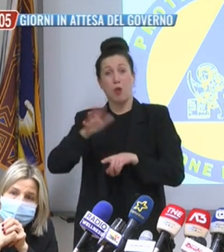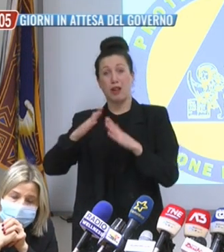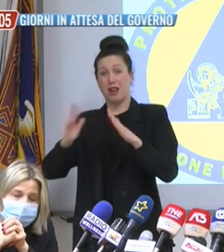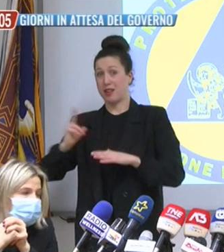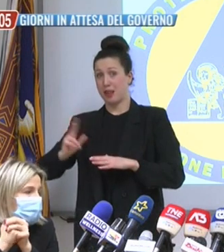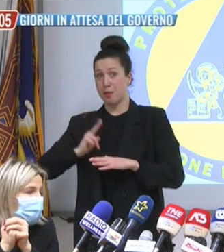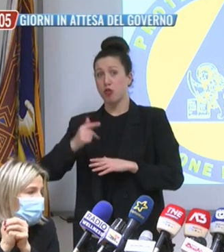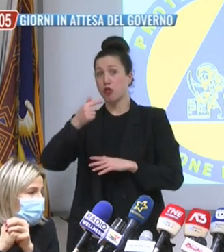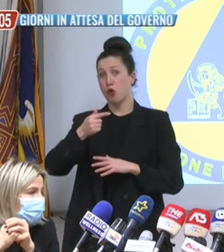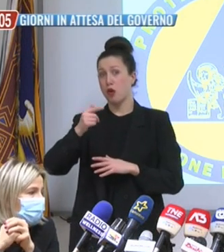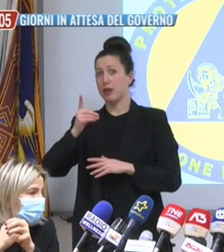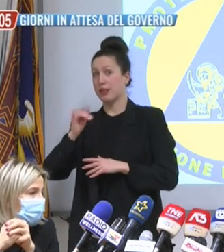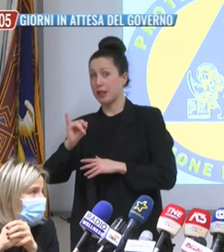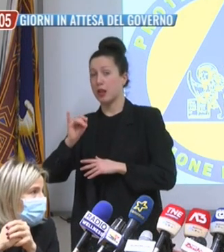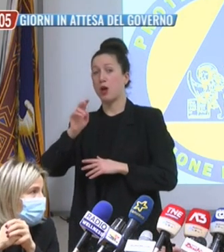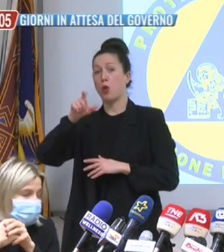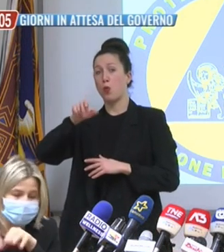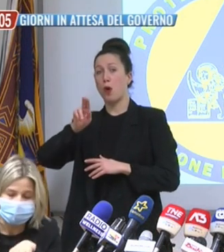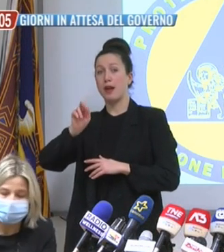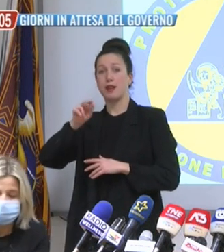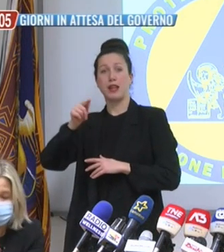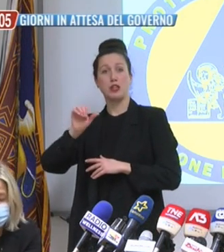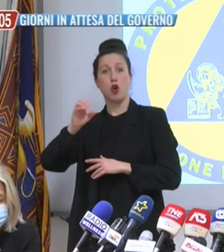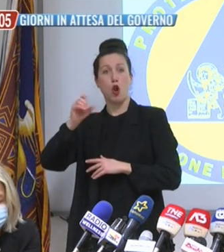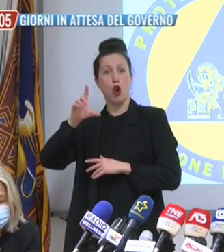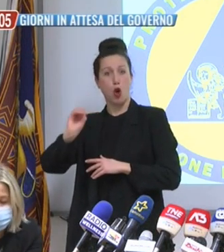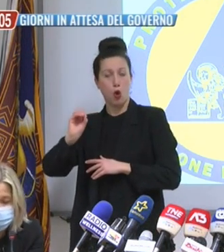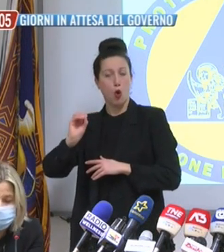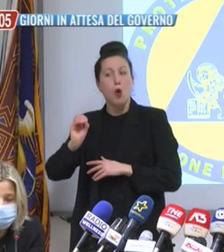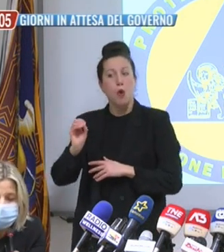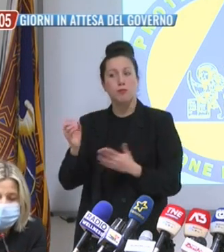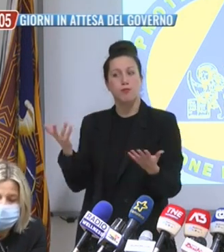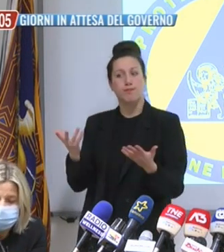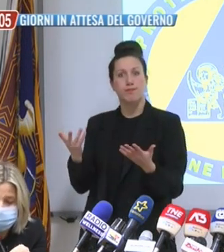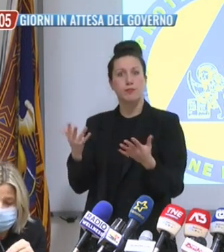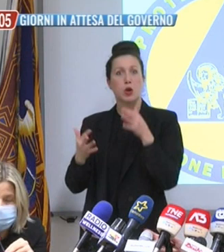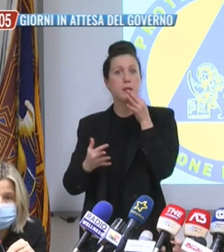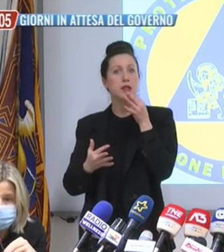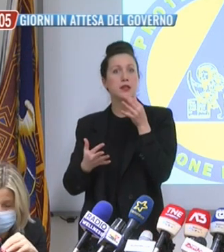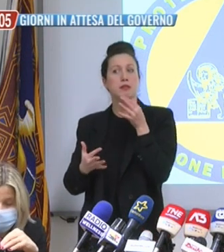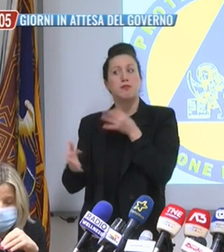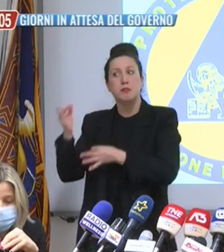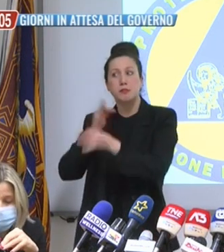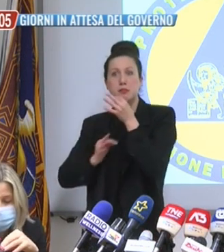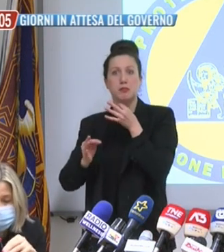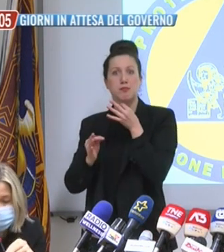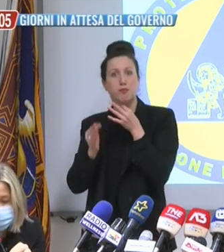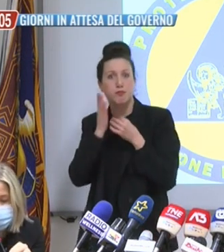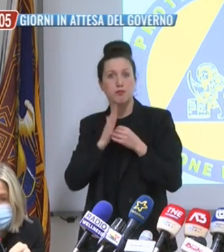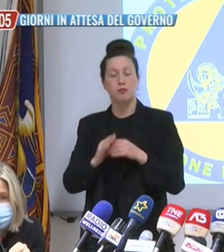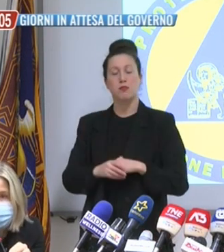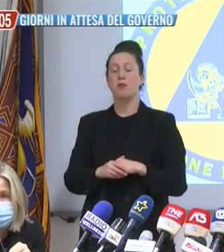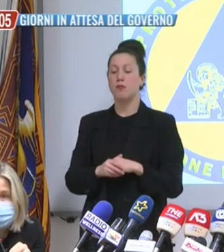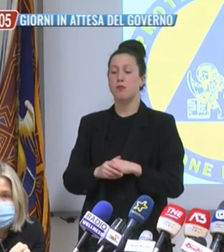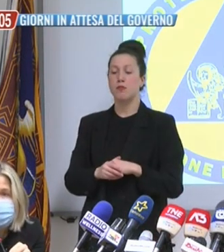State valutando la situazione? Vi state dando una spiegazione a livello... Però io c'ero l'assessore, ne parlavo prima scendendo fra l'altro.